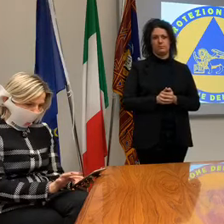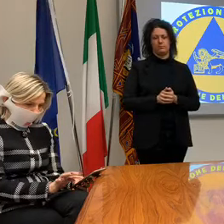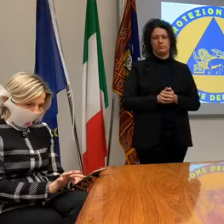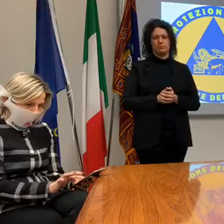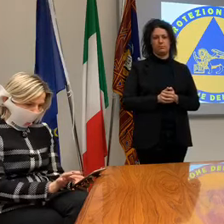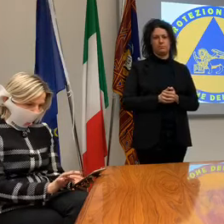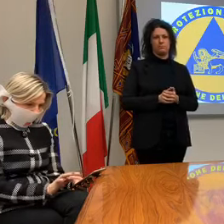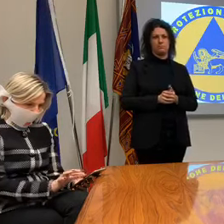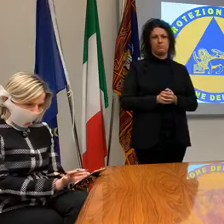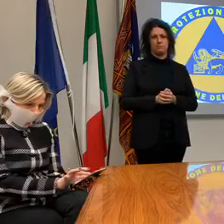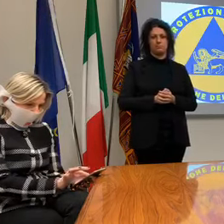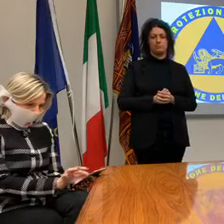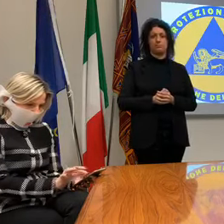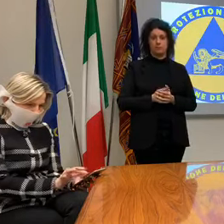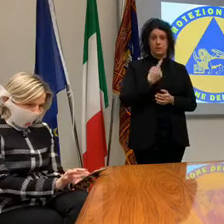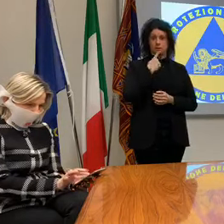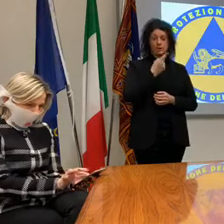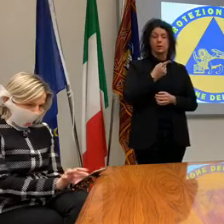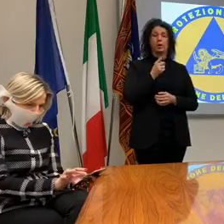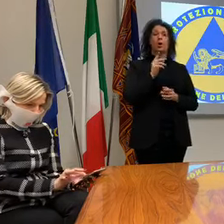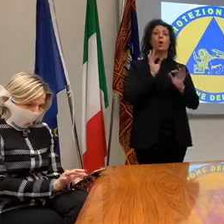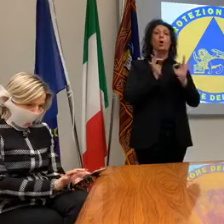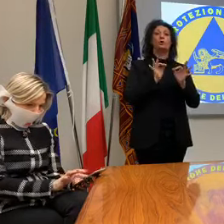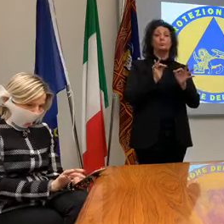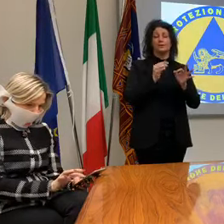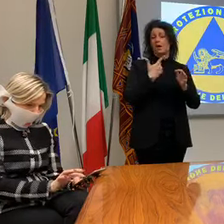avrà levatura e standing internazionale.